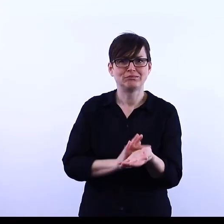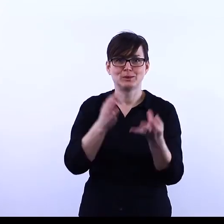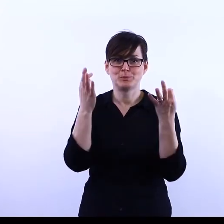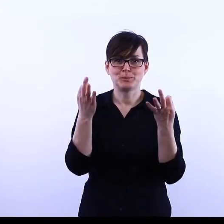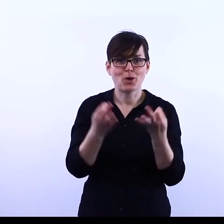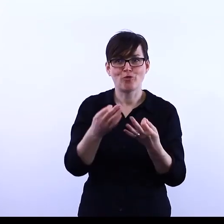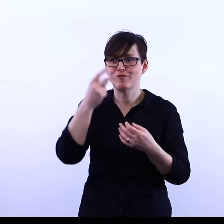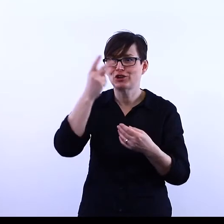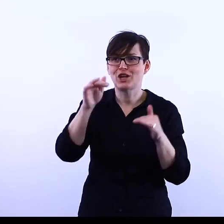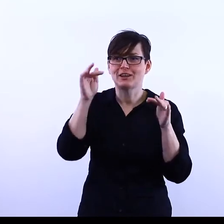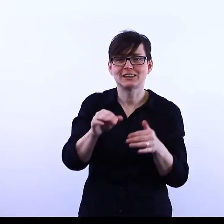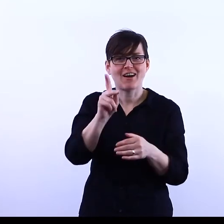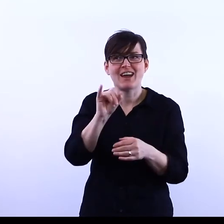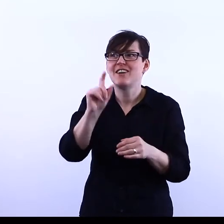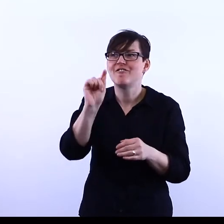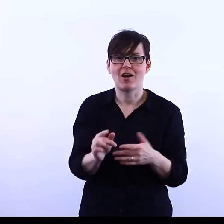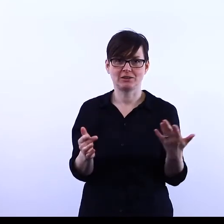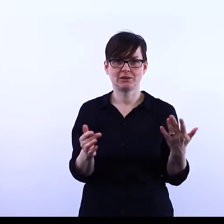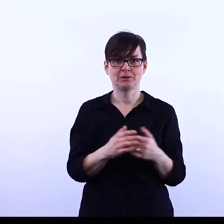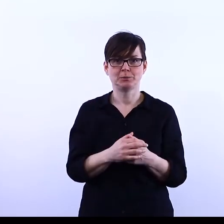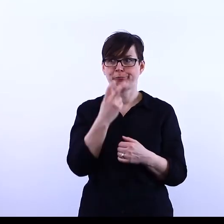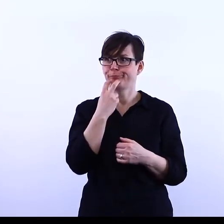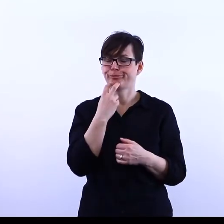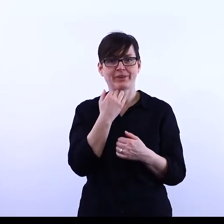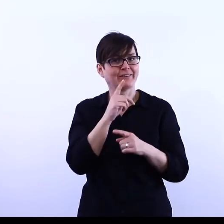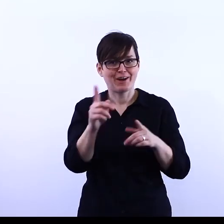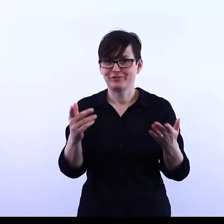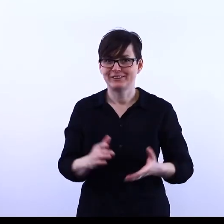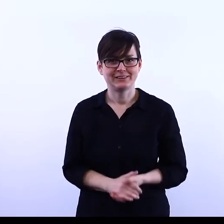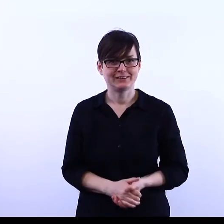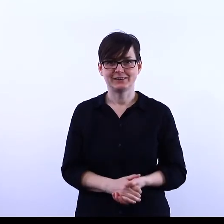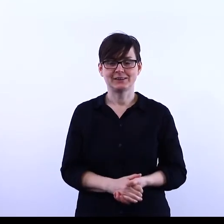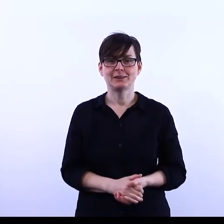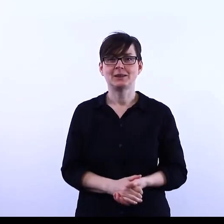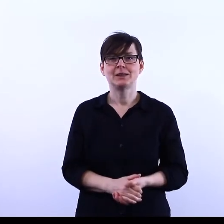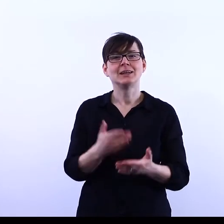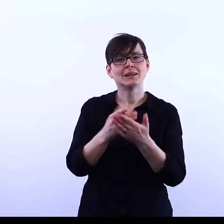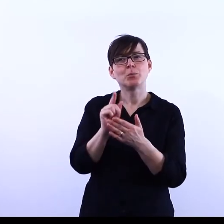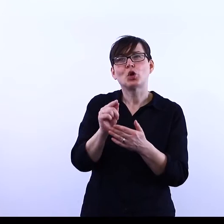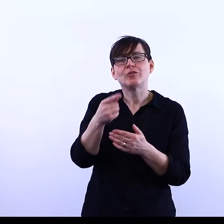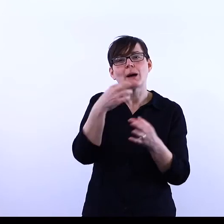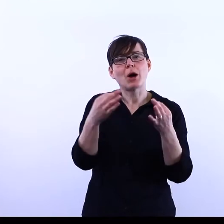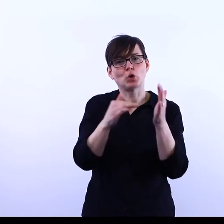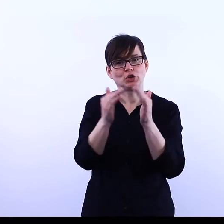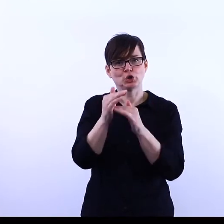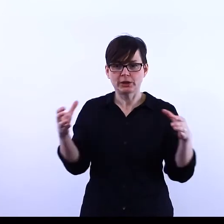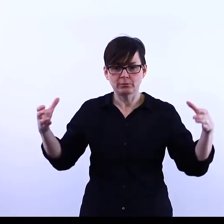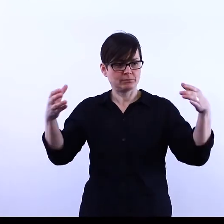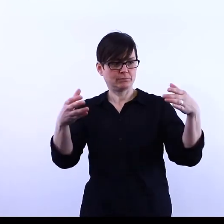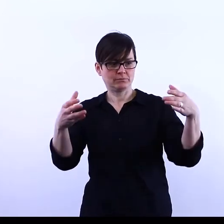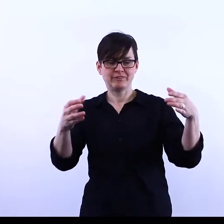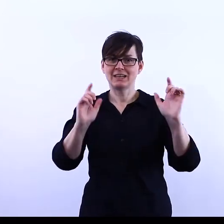künstliche Intelligenz eigentlich ist. Das ein System, in der möglichst viele unterschiedliche Mitglieder der Gesellschaft